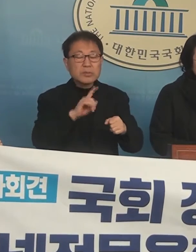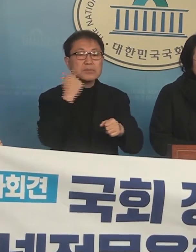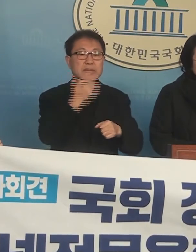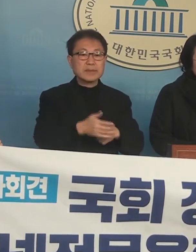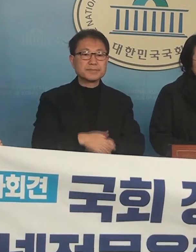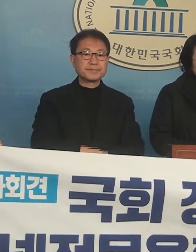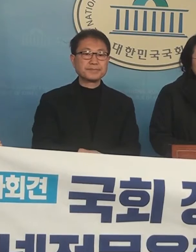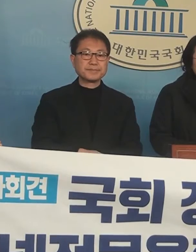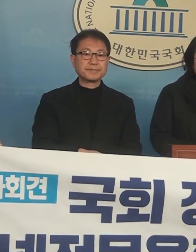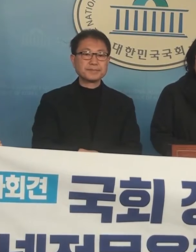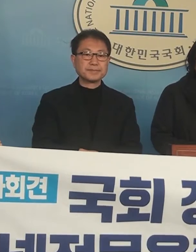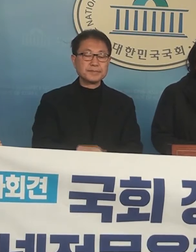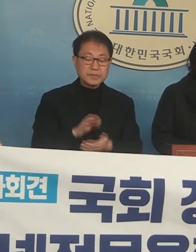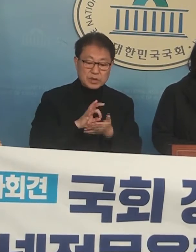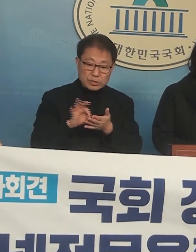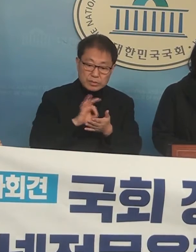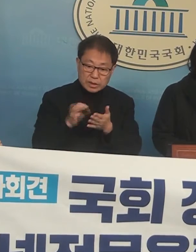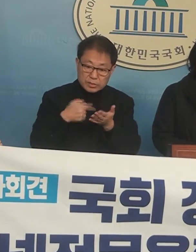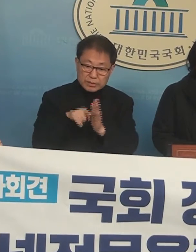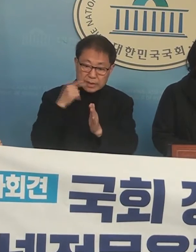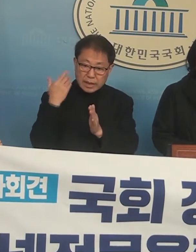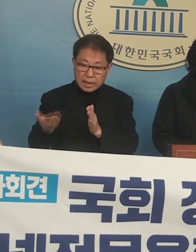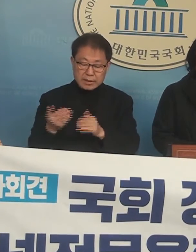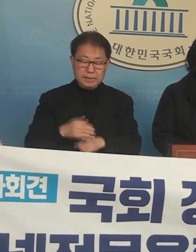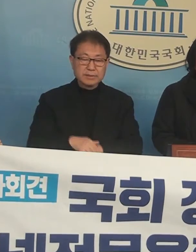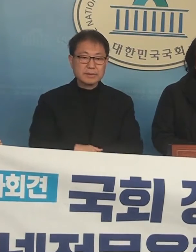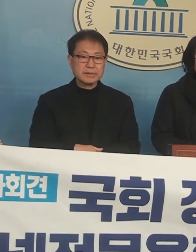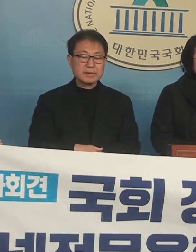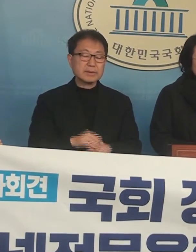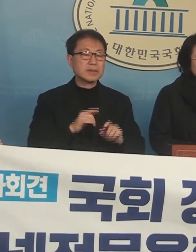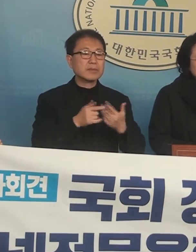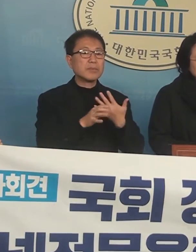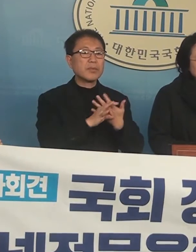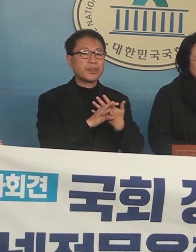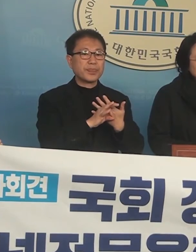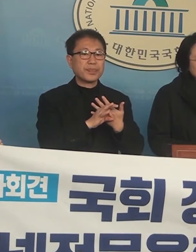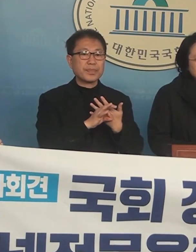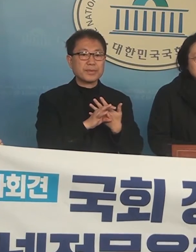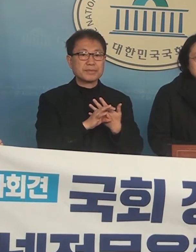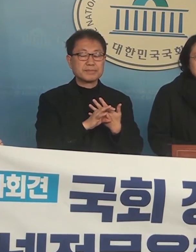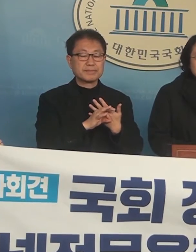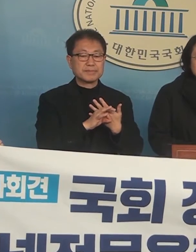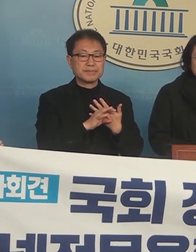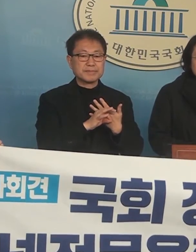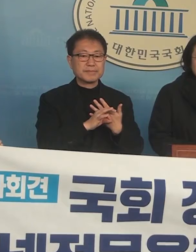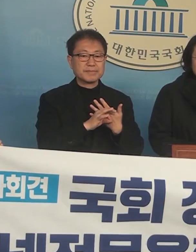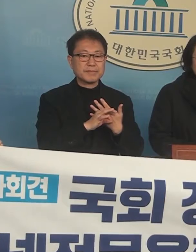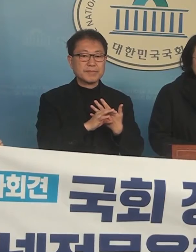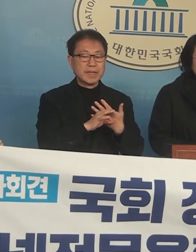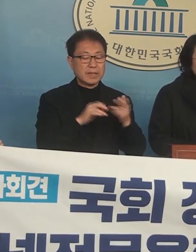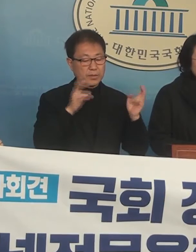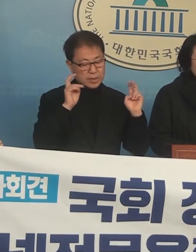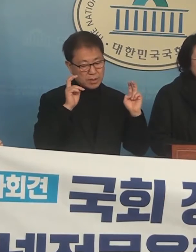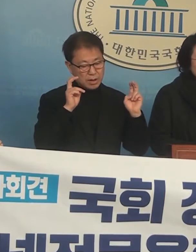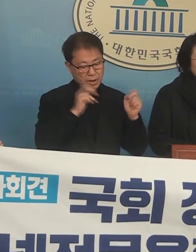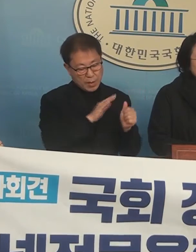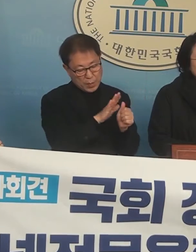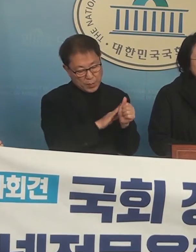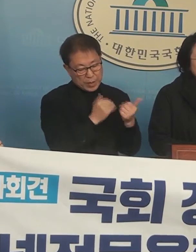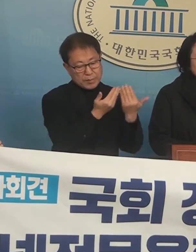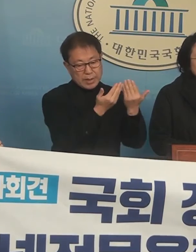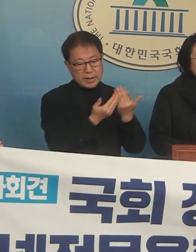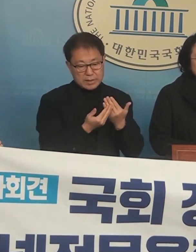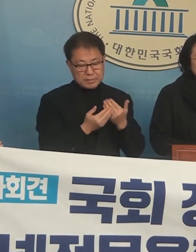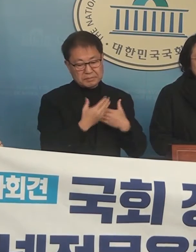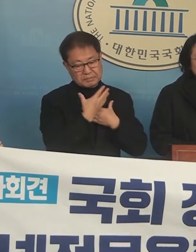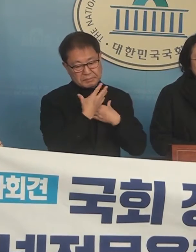무엇입니까? 소비자를 위한 것입니까? 아니면 단지 이런 여러 가지 기업들의 로비를 받아서